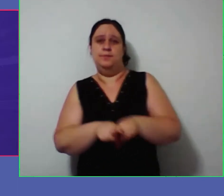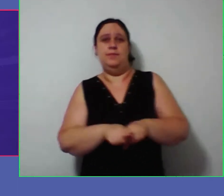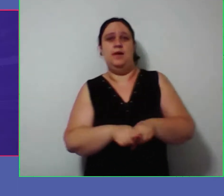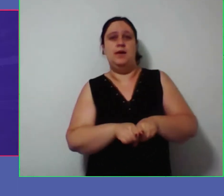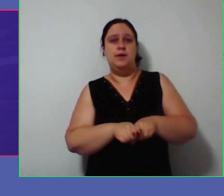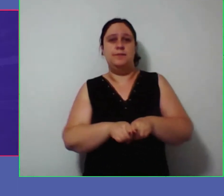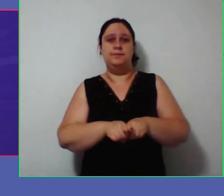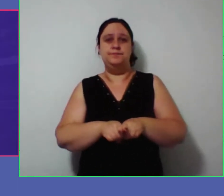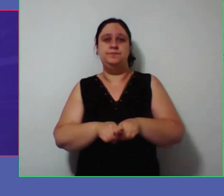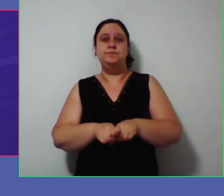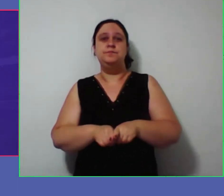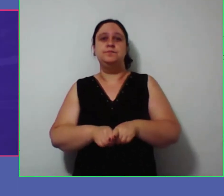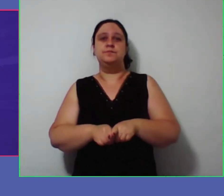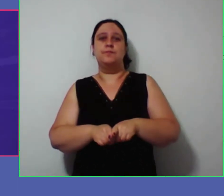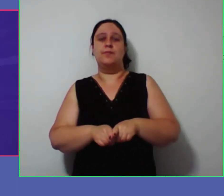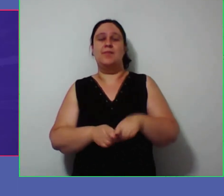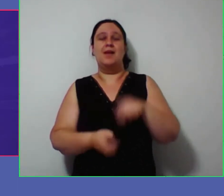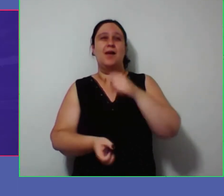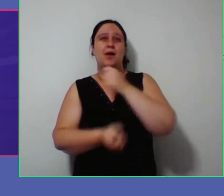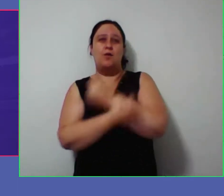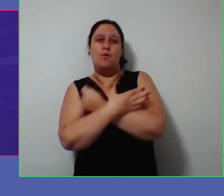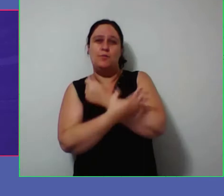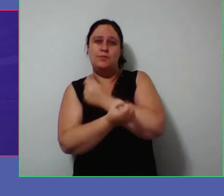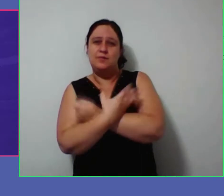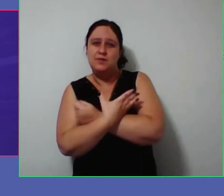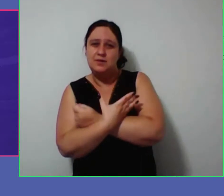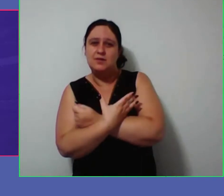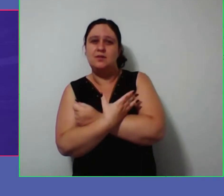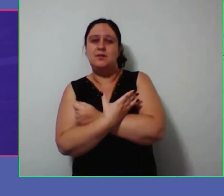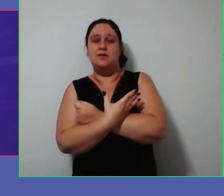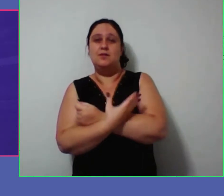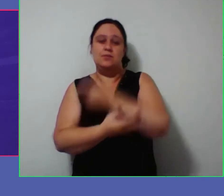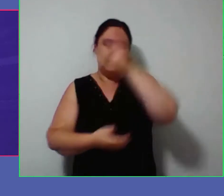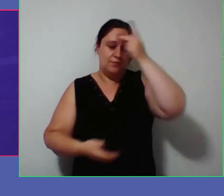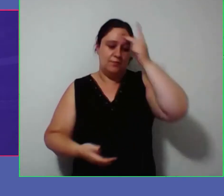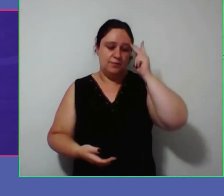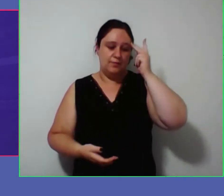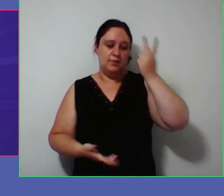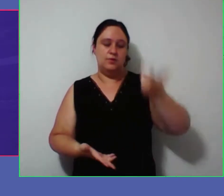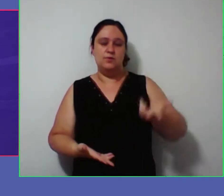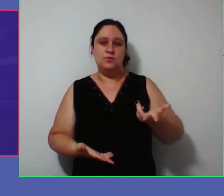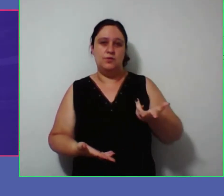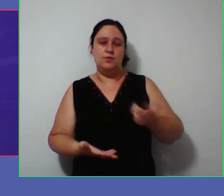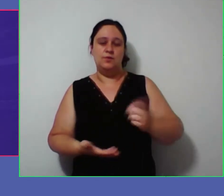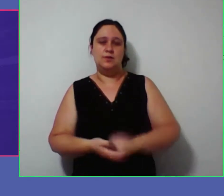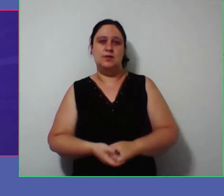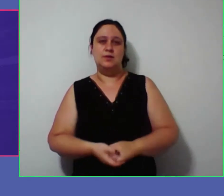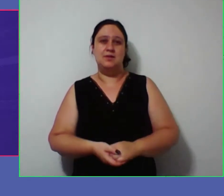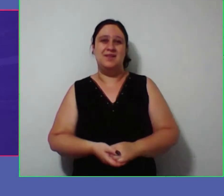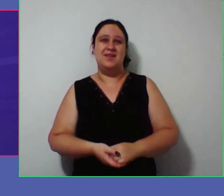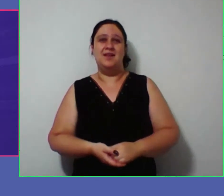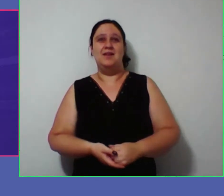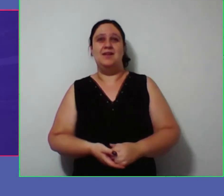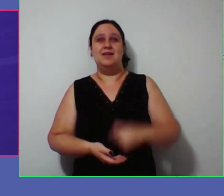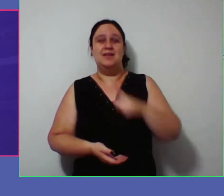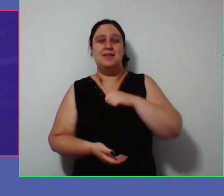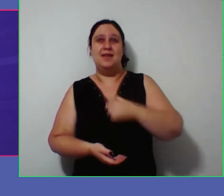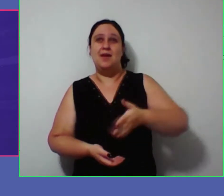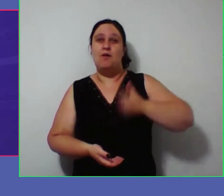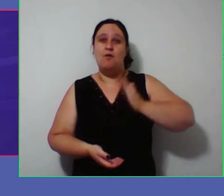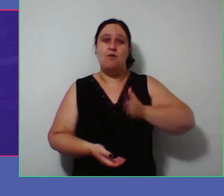de corrupção as pessoas que estão com o coração contrito e